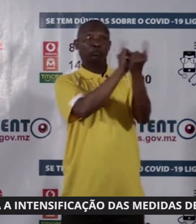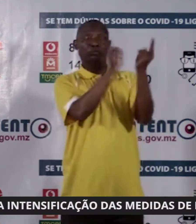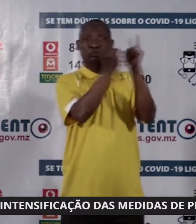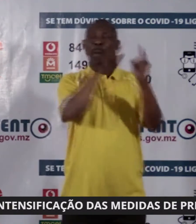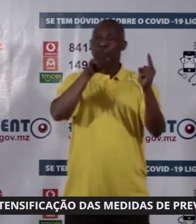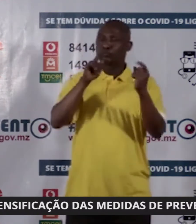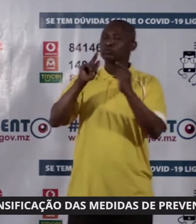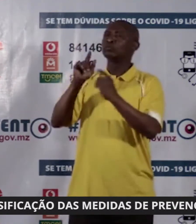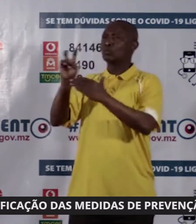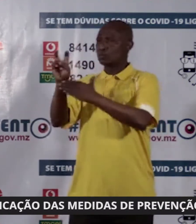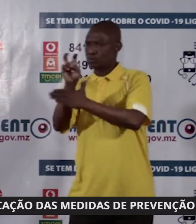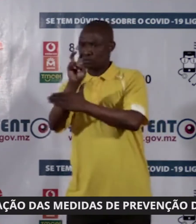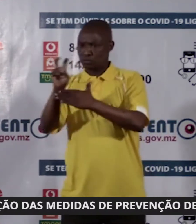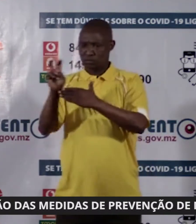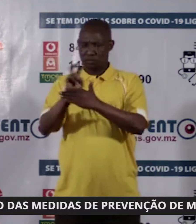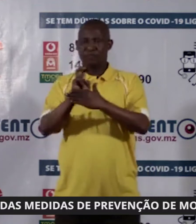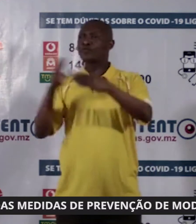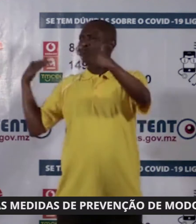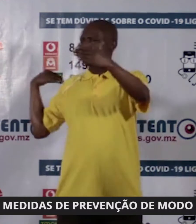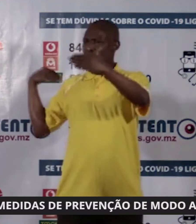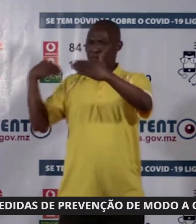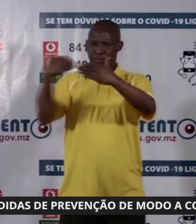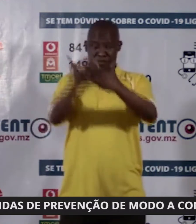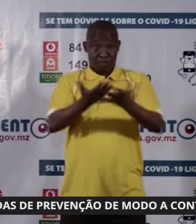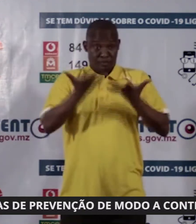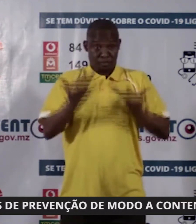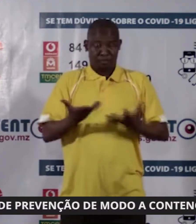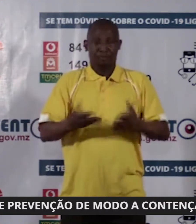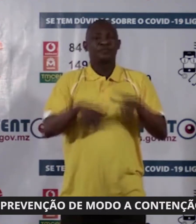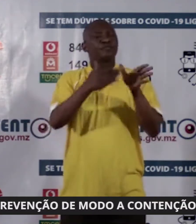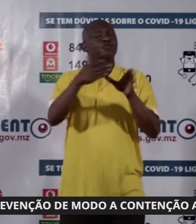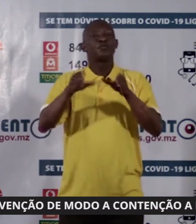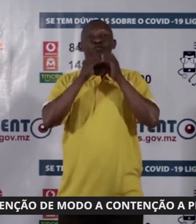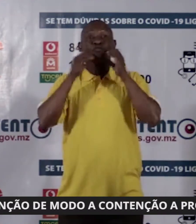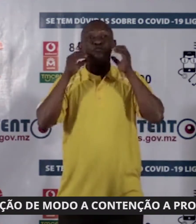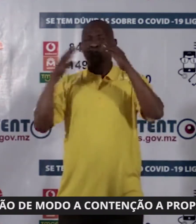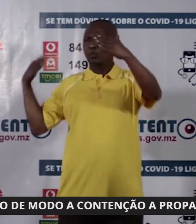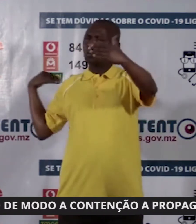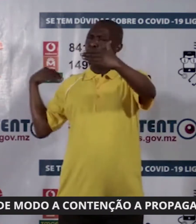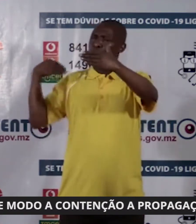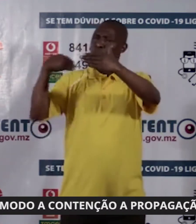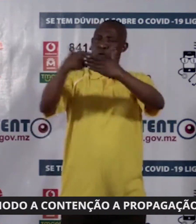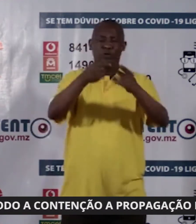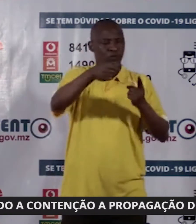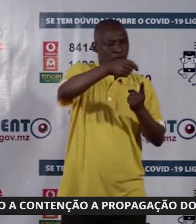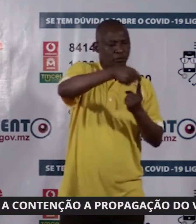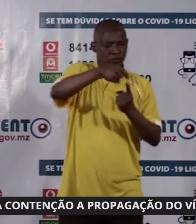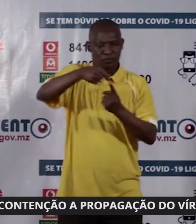hoje, 17 de agosto de 2020, em Moçambique foram testados cumulativamente